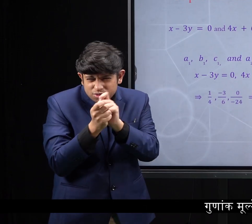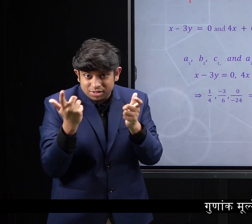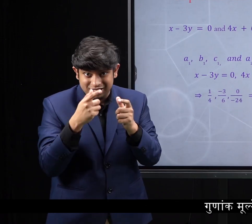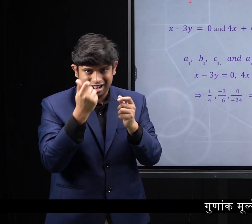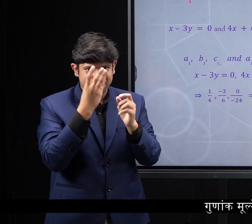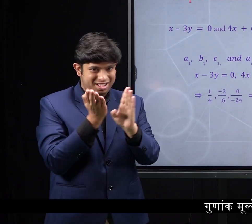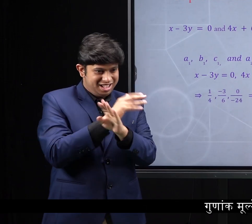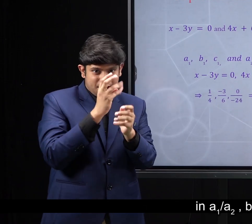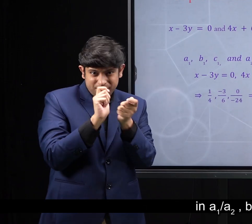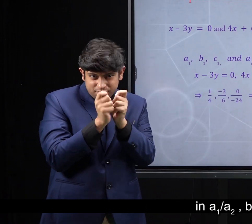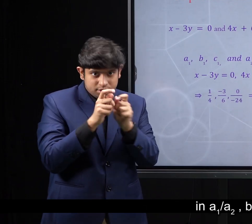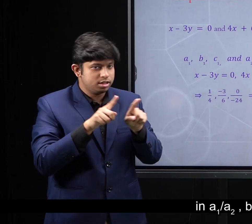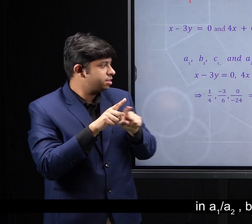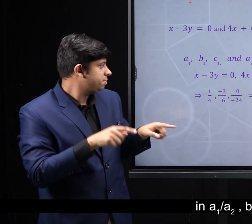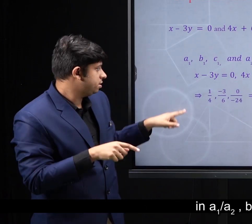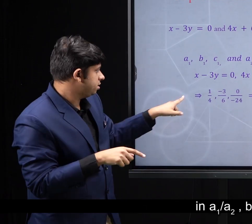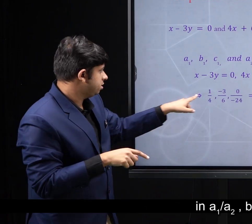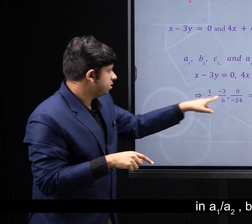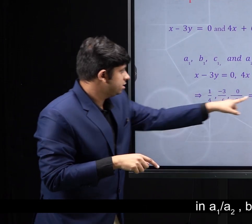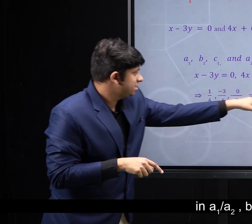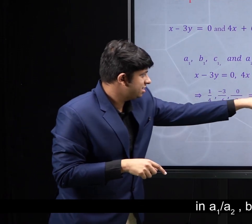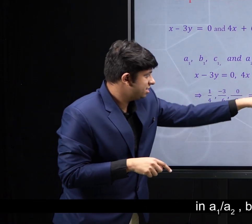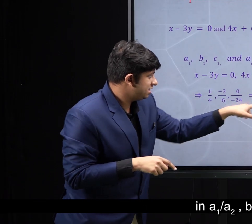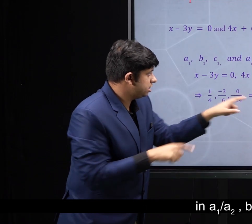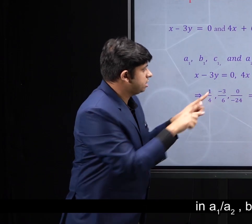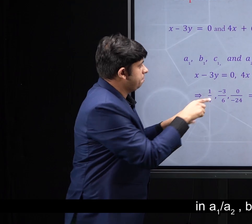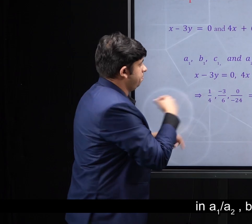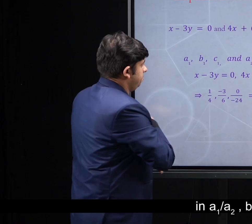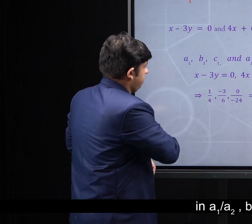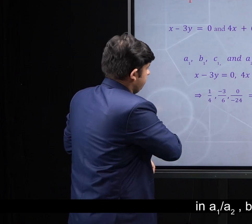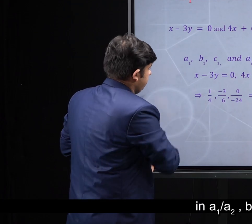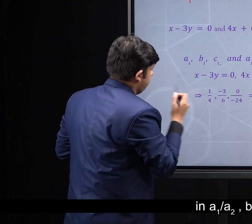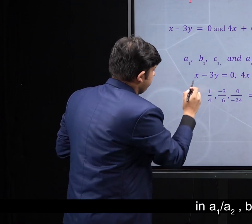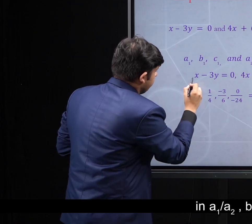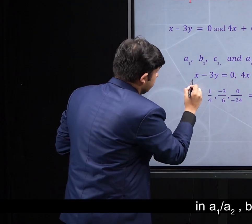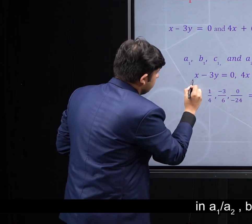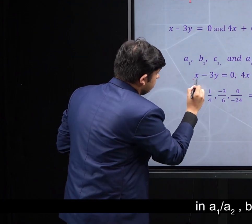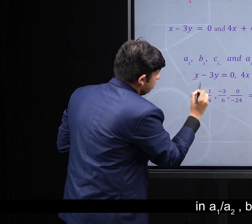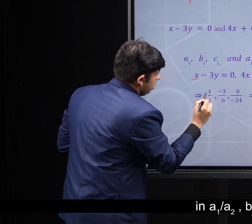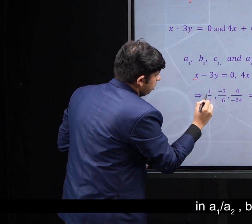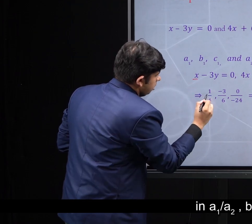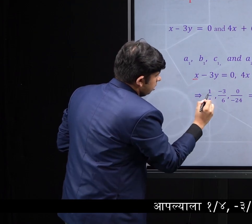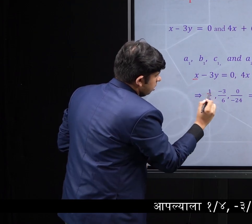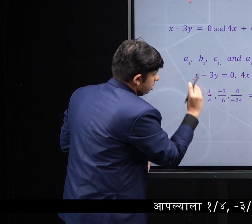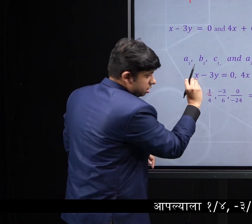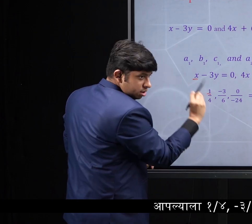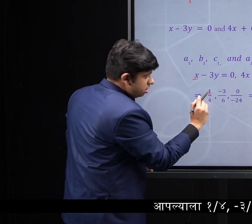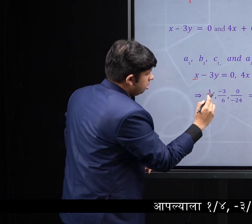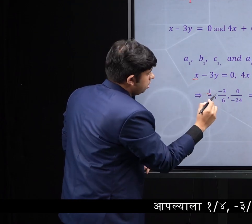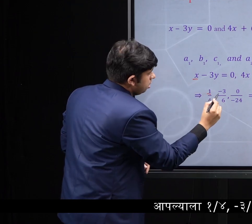घ्या गुणांक मूल्ये बदलली. a1/a2, b1/b2, c1/c2. आपल्याला